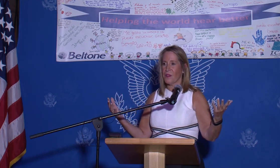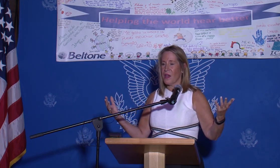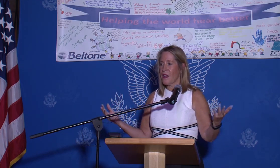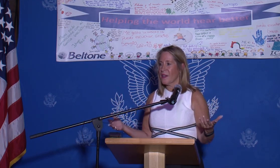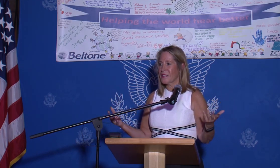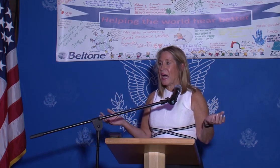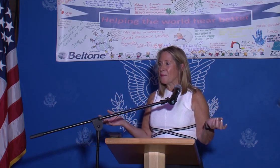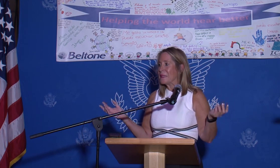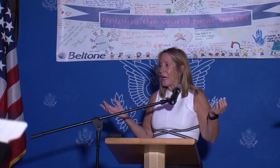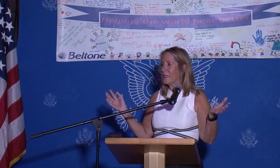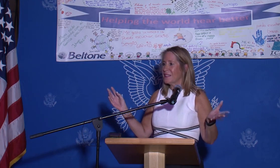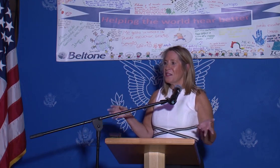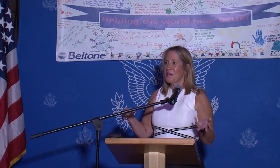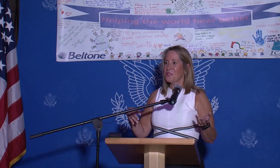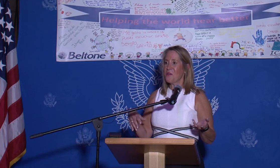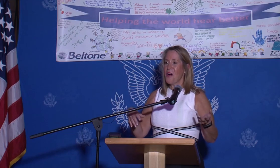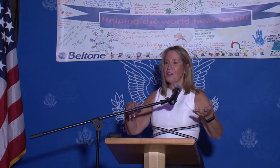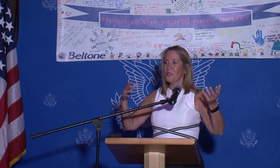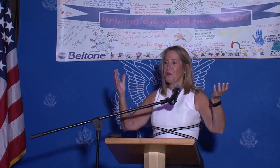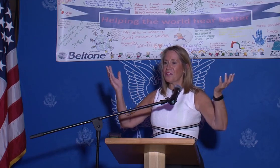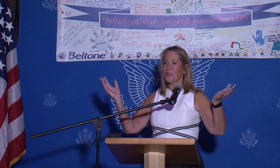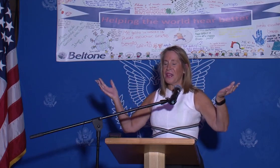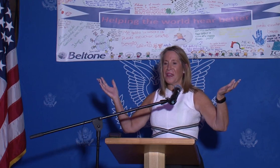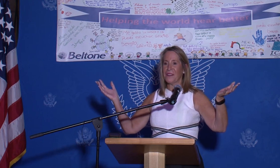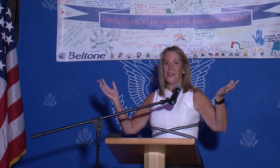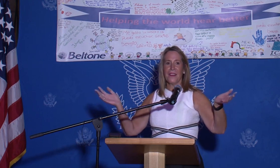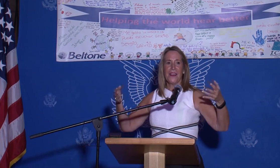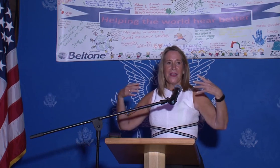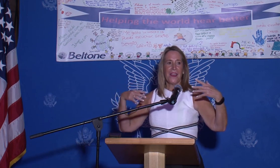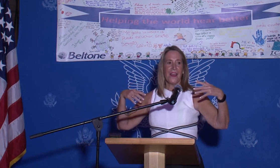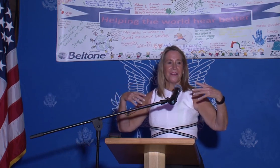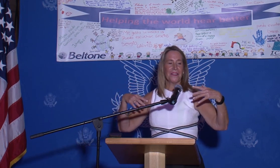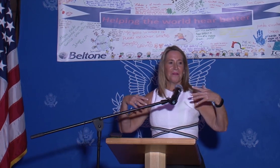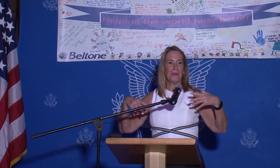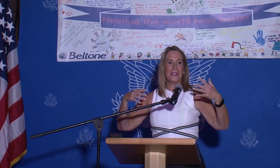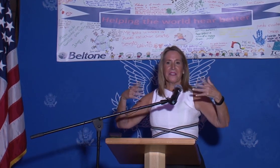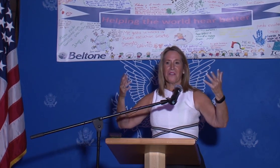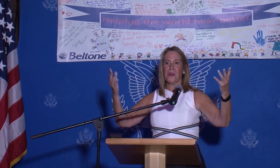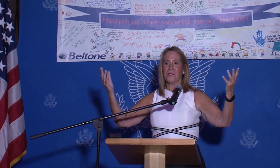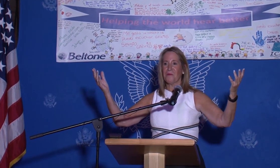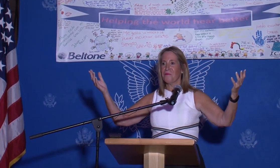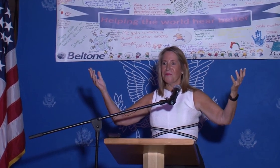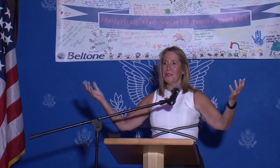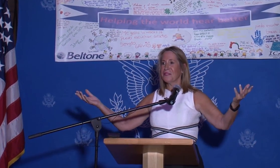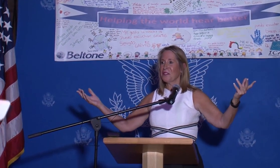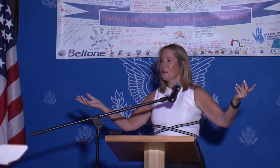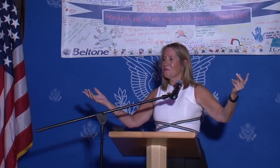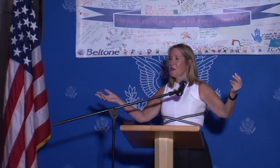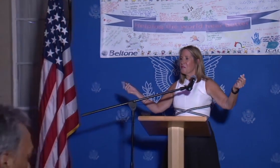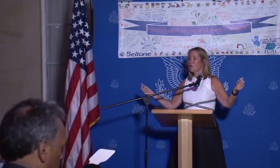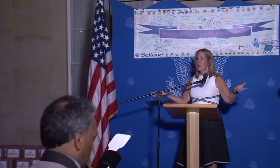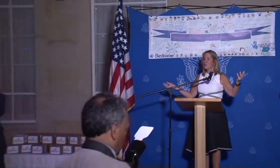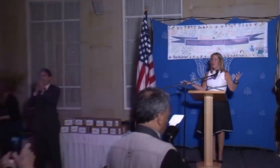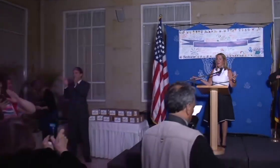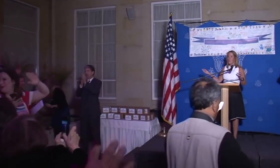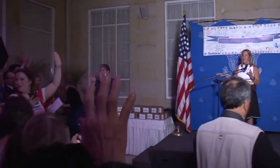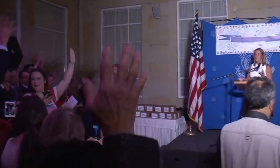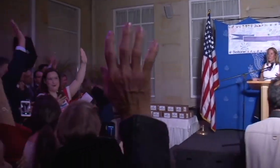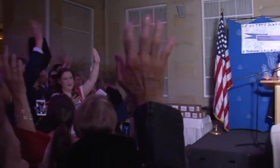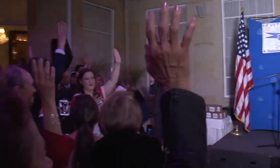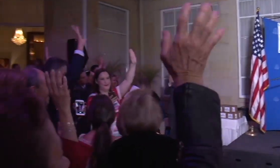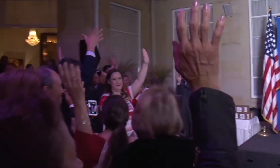ustedes. Hablo por todos ustedes, me gustaría decir sus nombres también, así que por favor levanten sus manos, y todos los que